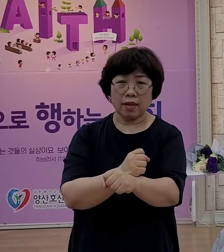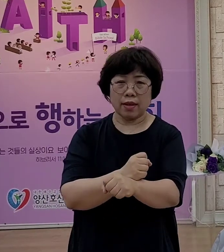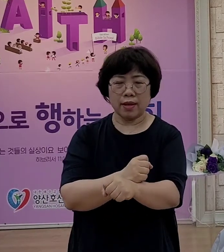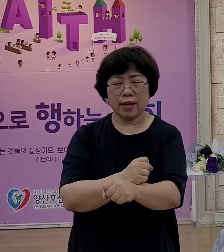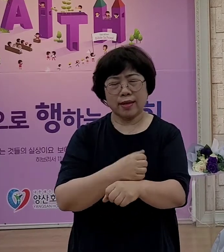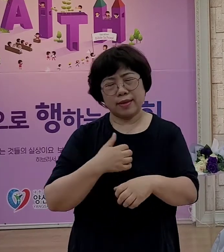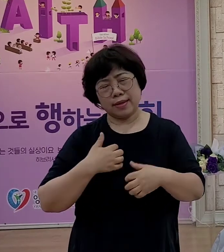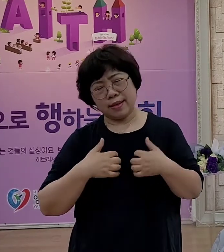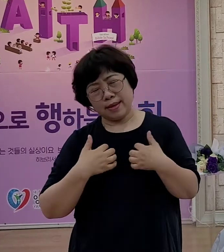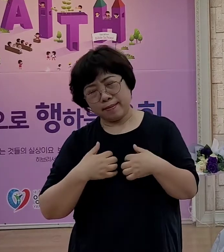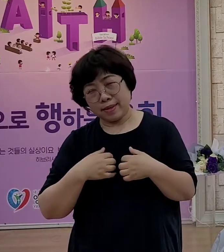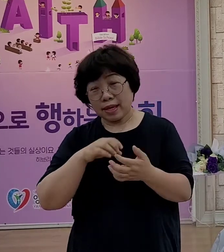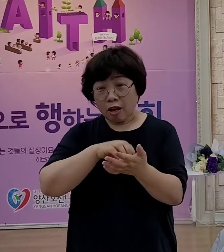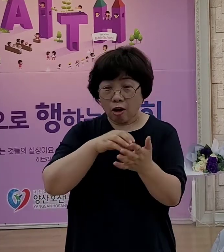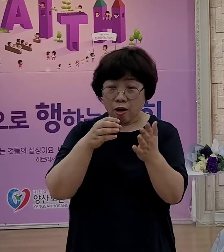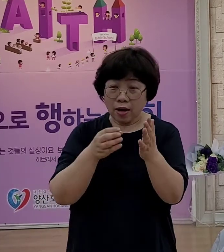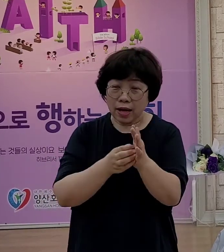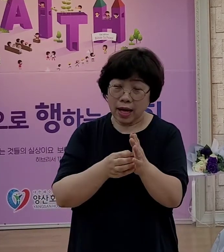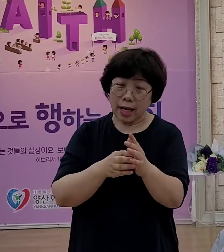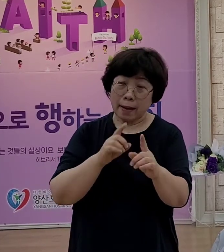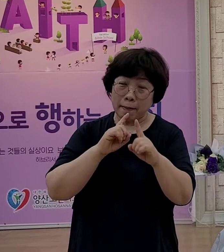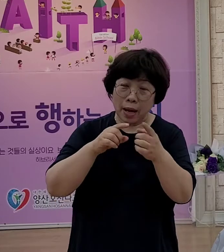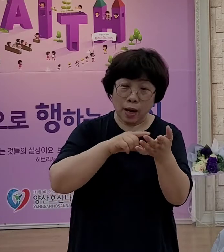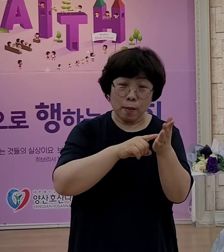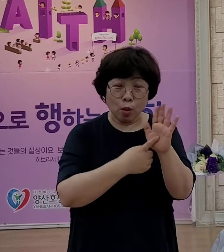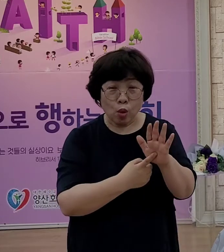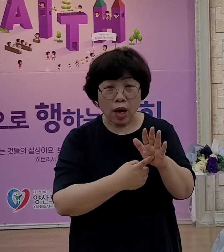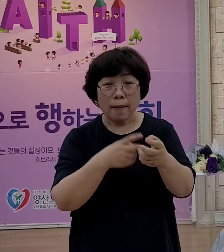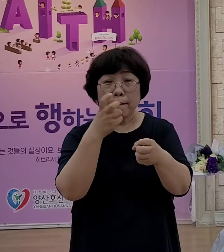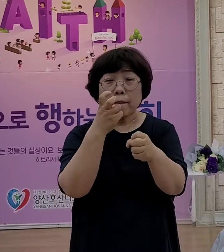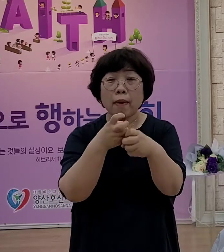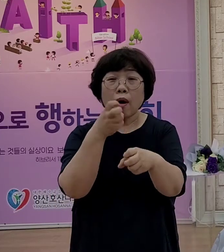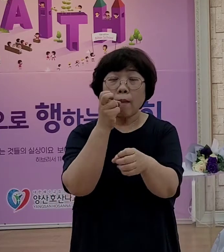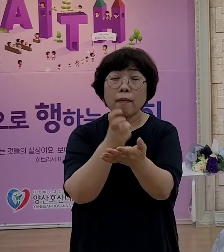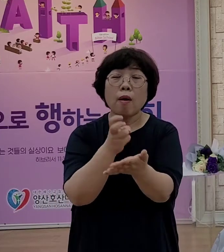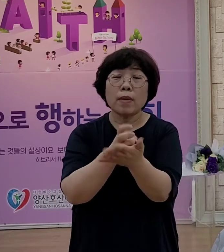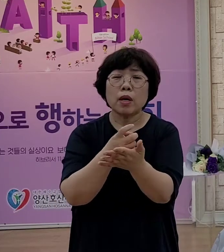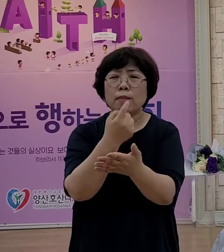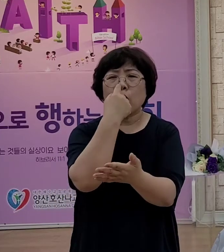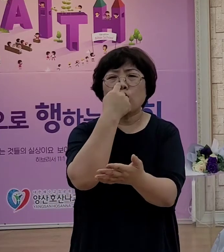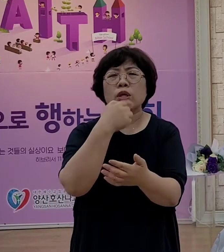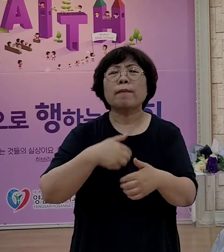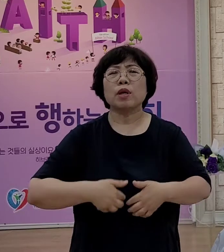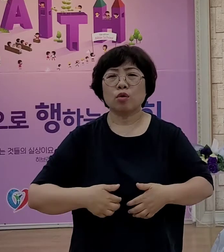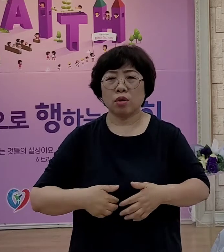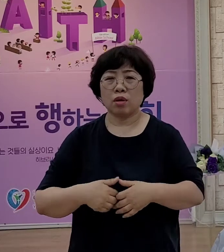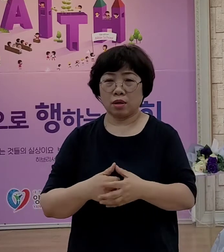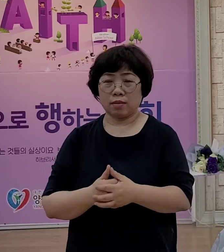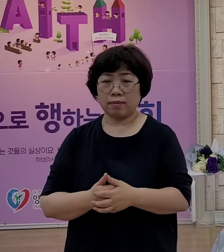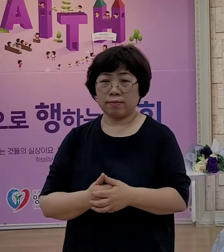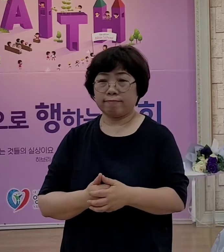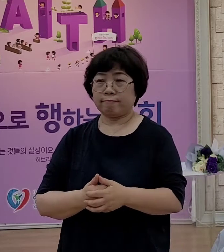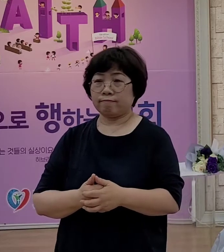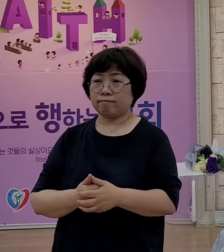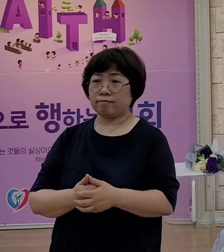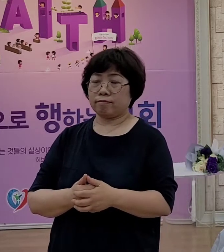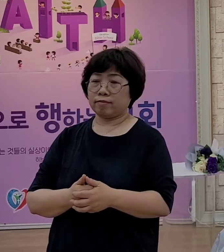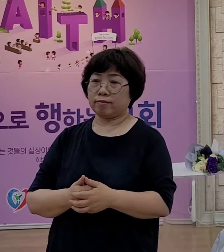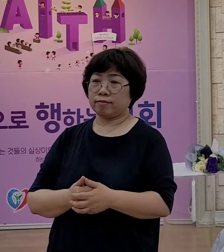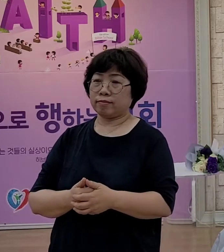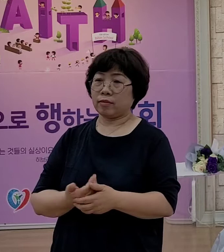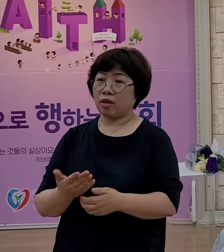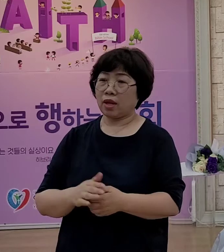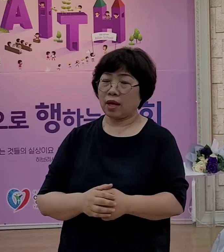맛깔나게 그리고 적절하게 말할 수 있는 이 법을 배워야 하는 것입니다. 그런데